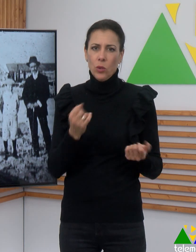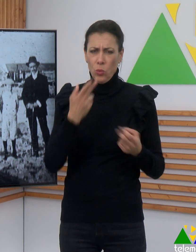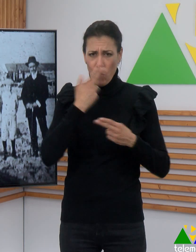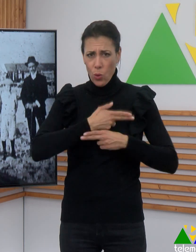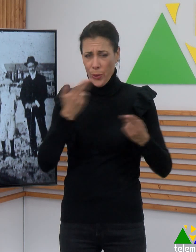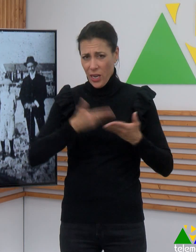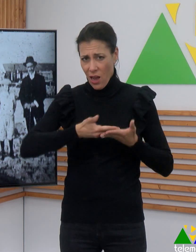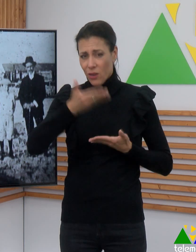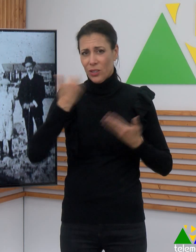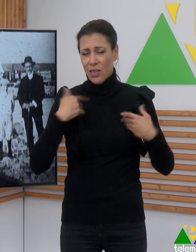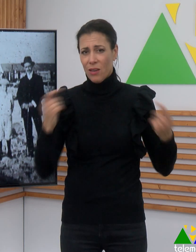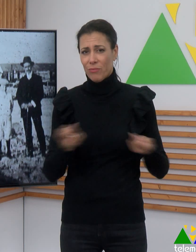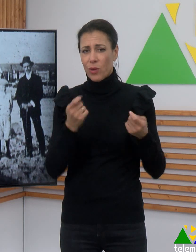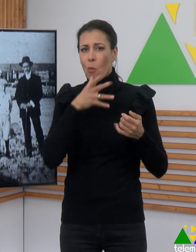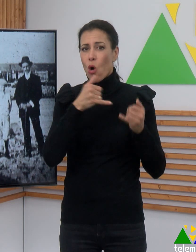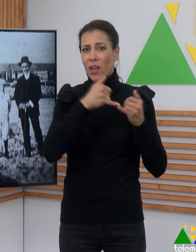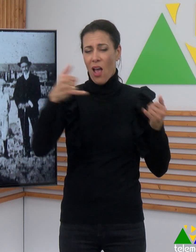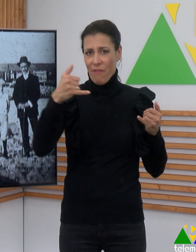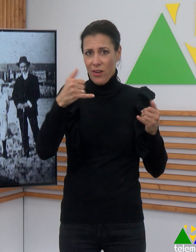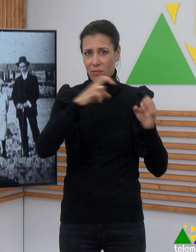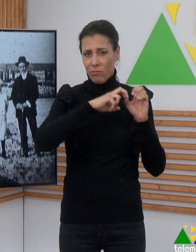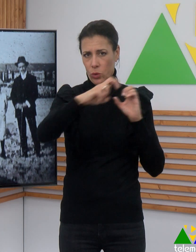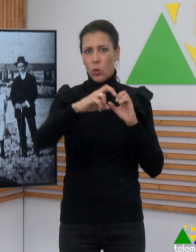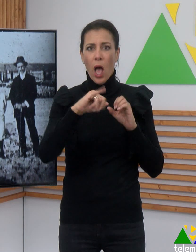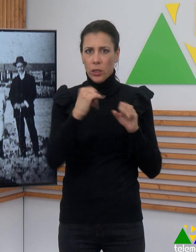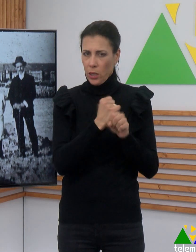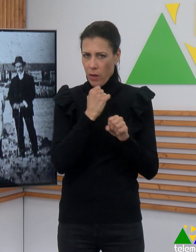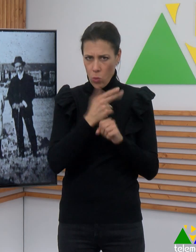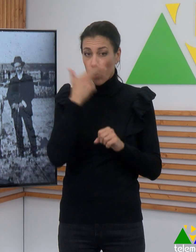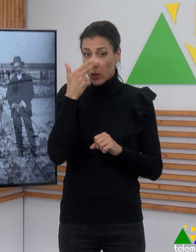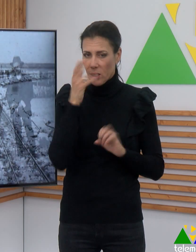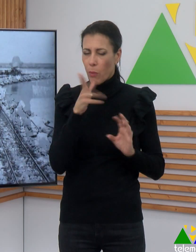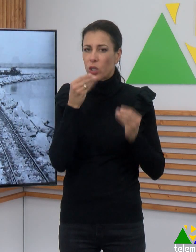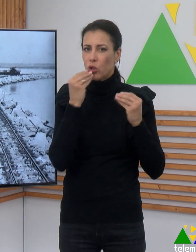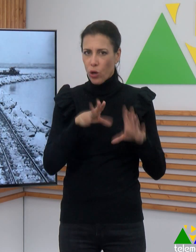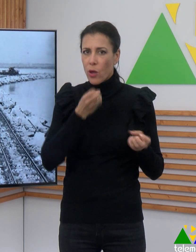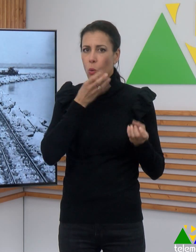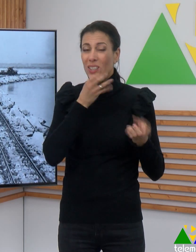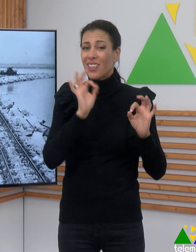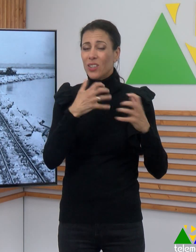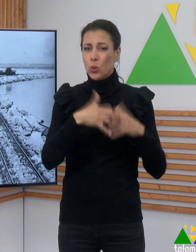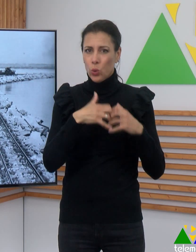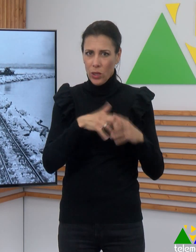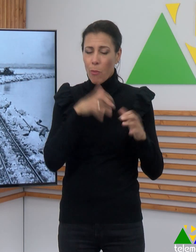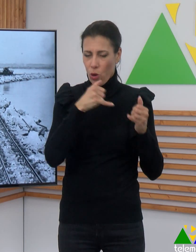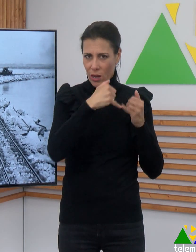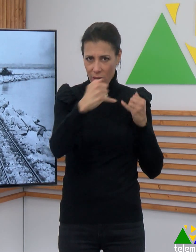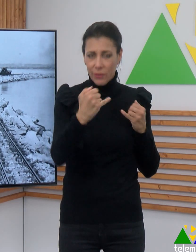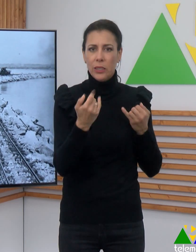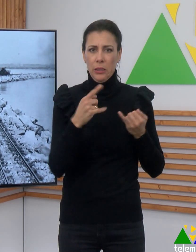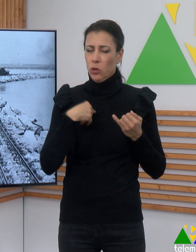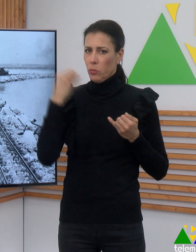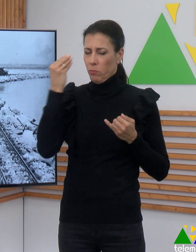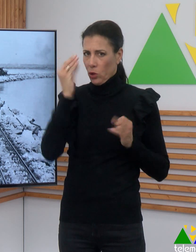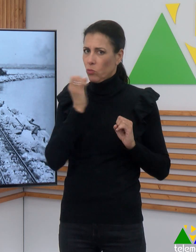Publicado sobre el cable aéreo, trabajos muy interesantes publicados sobre historiadores de la industria y tal, sobre el cable aéreo, y está muy bien,